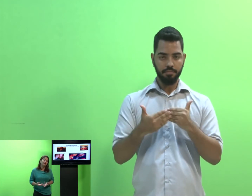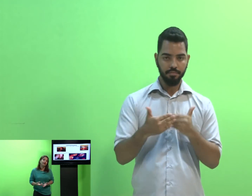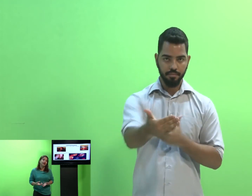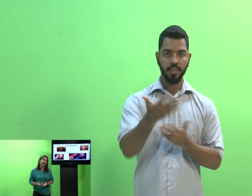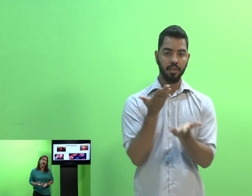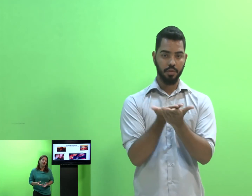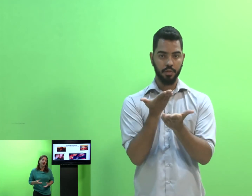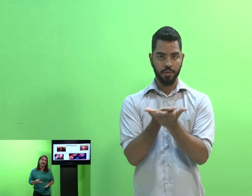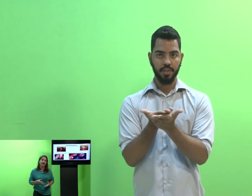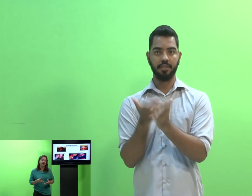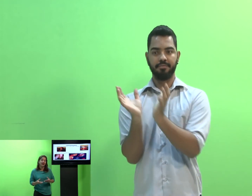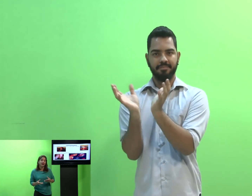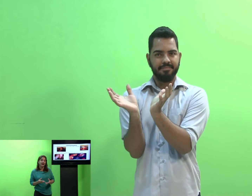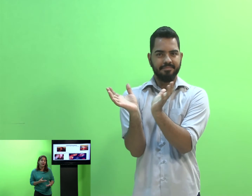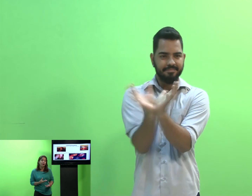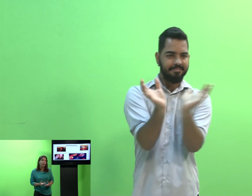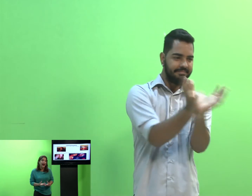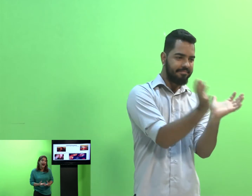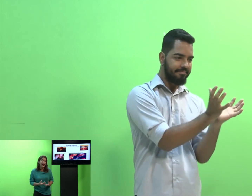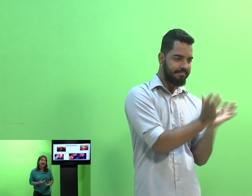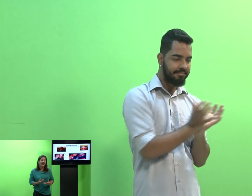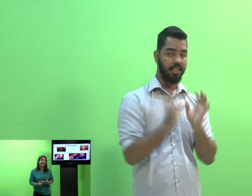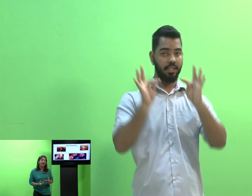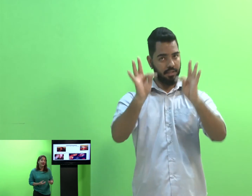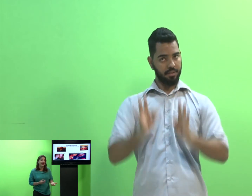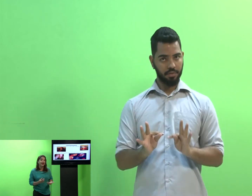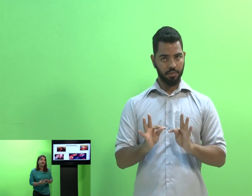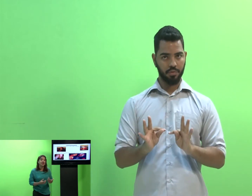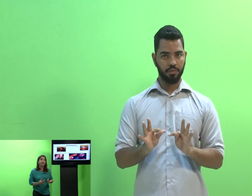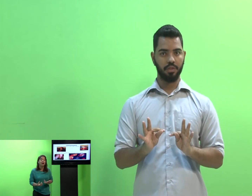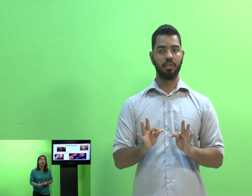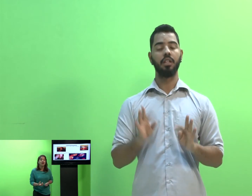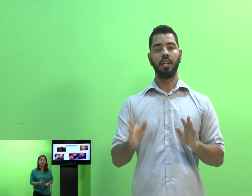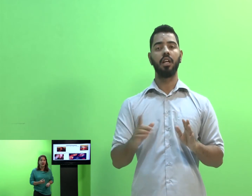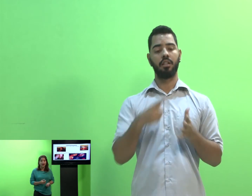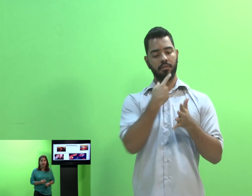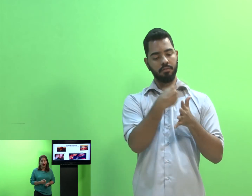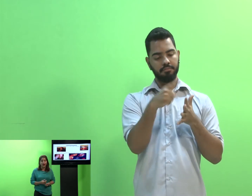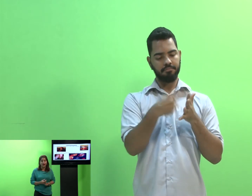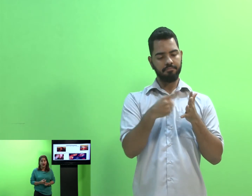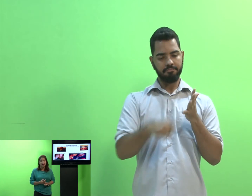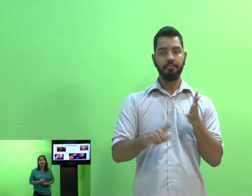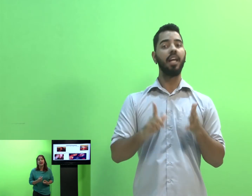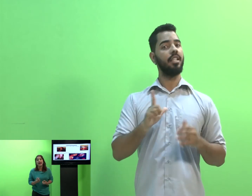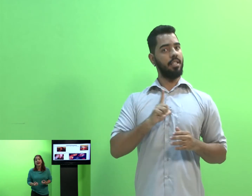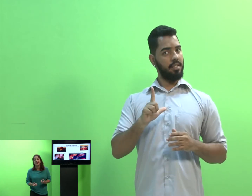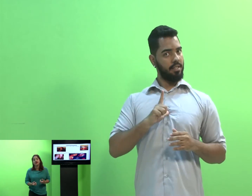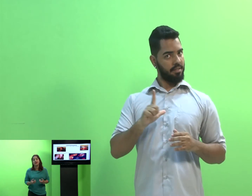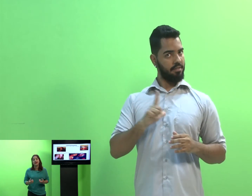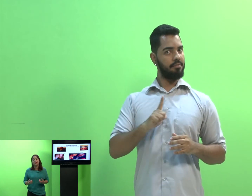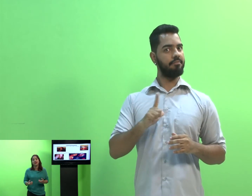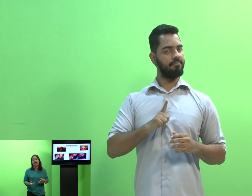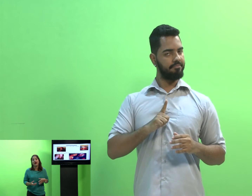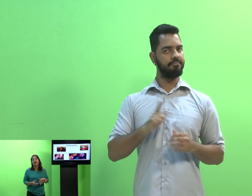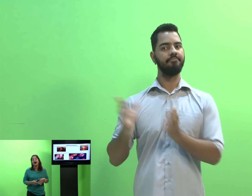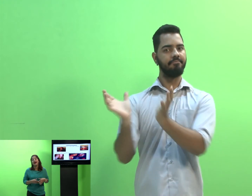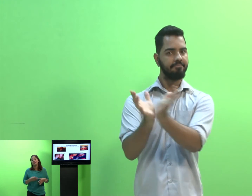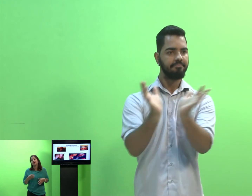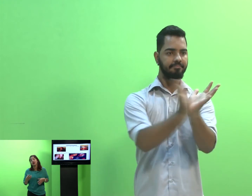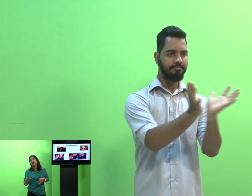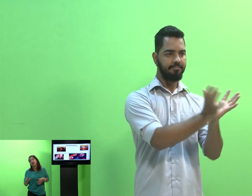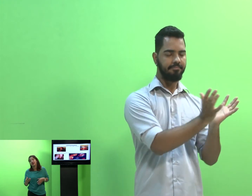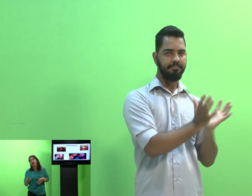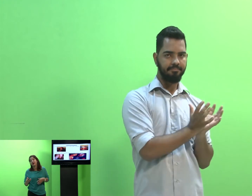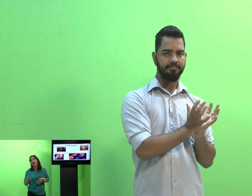objetivo e também sua finalidade, os textos irão se agrupar em diferentes tipologias textuais. Daí, de maneira geral,